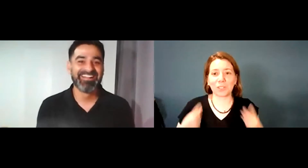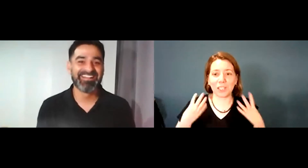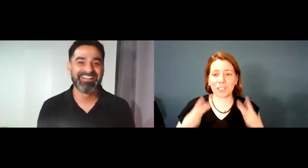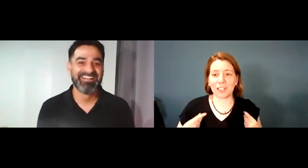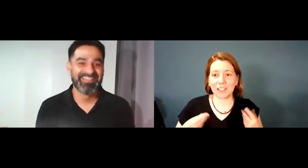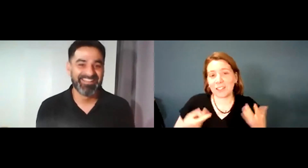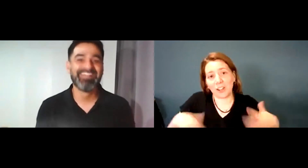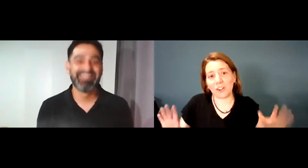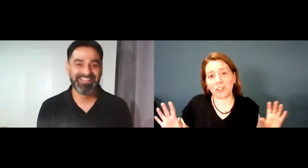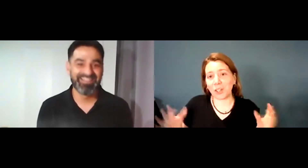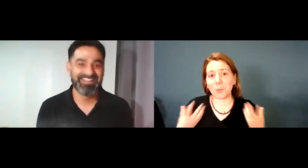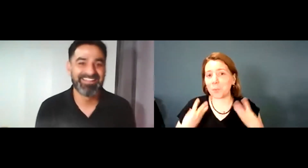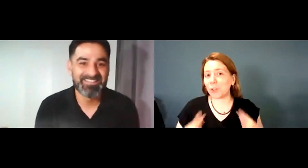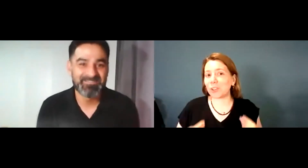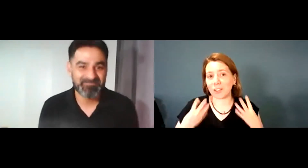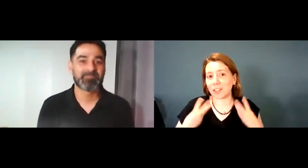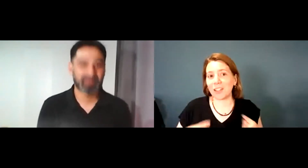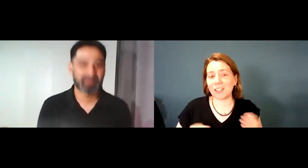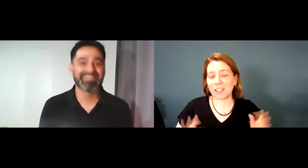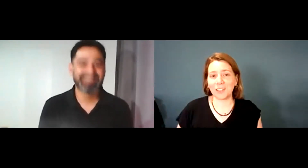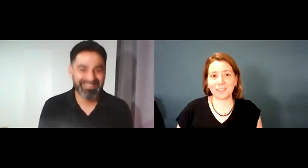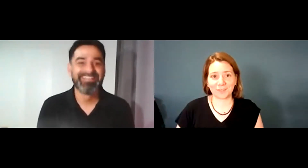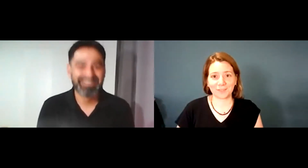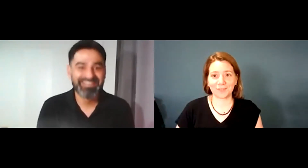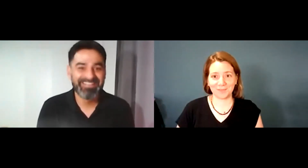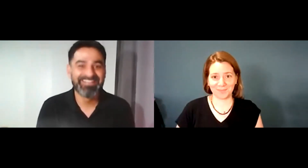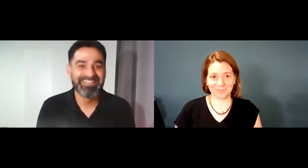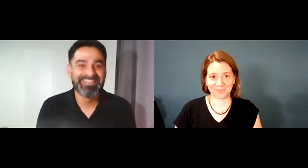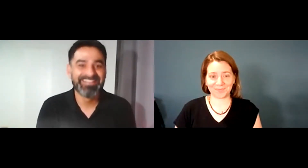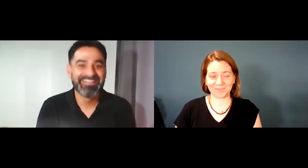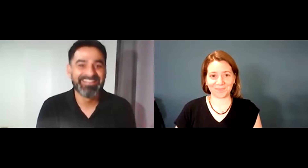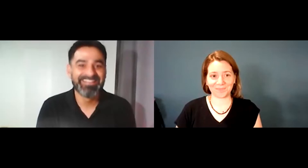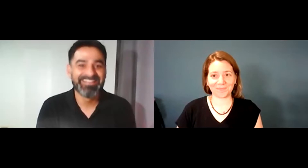seña. Si te lo cortás, no importa. Queda así. Sí.